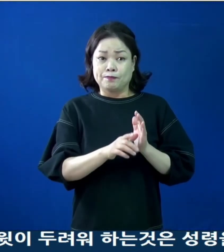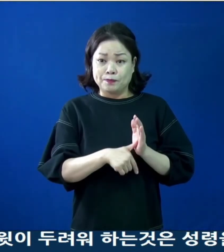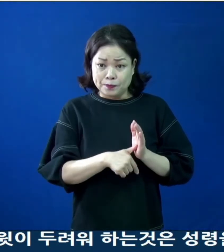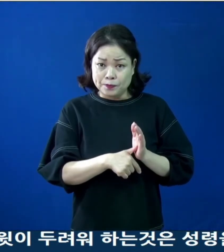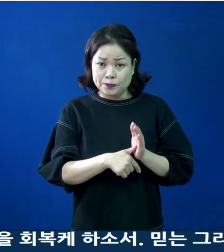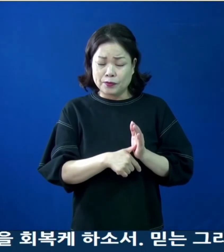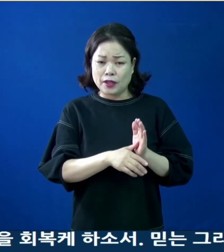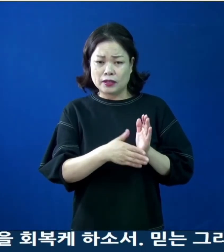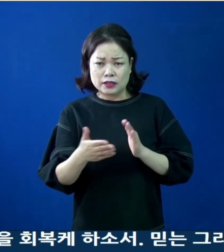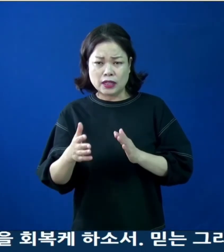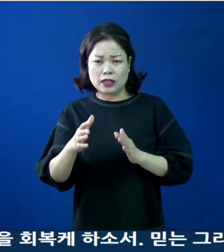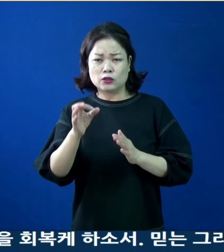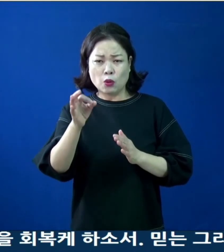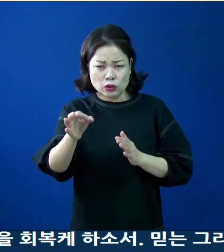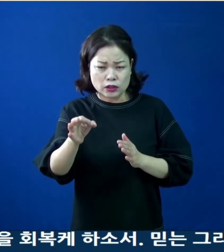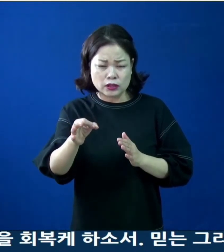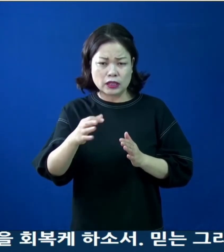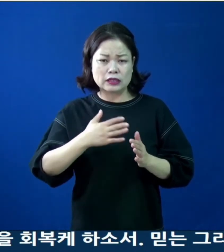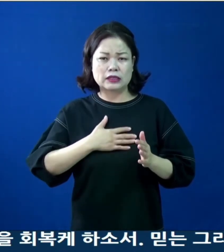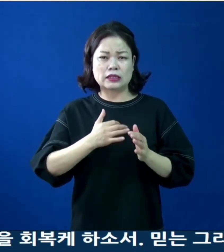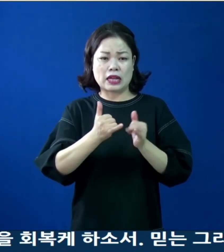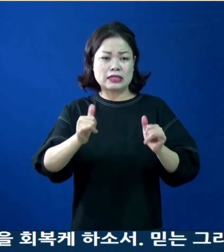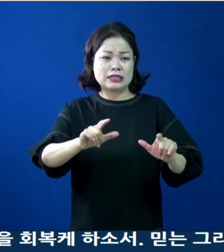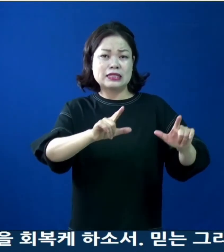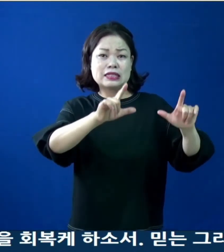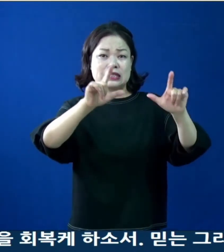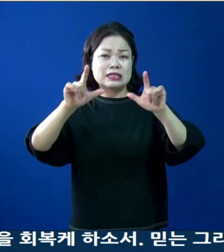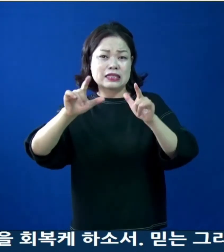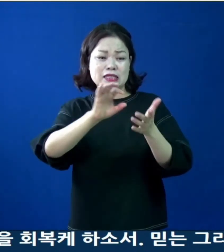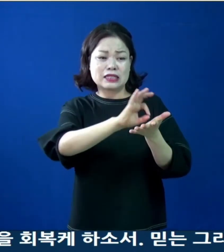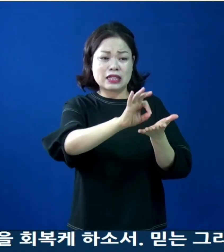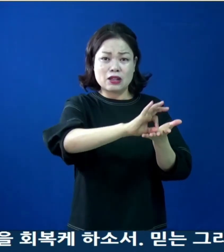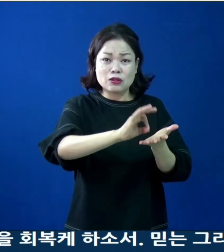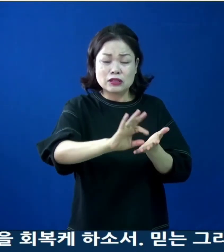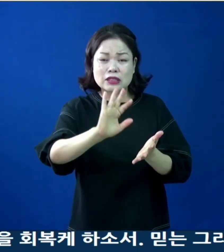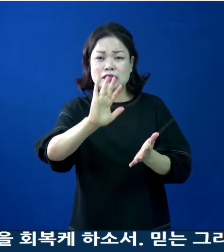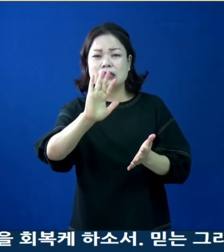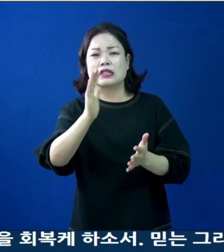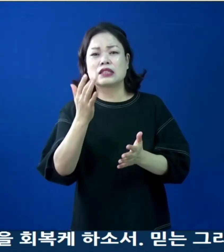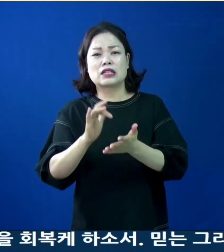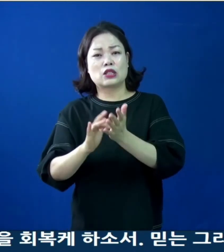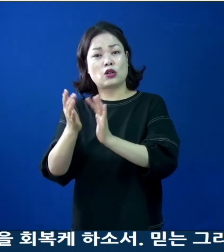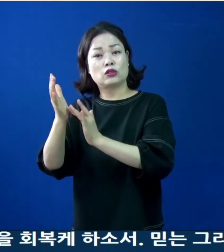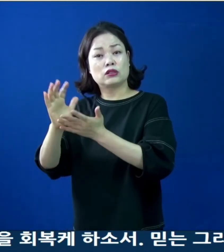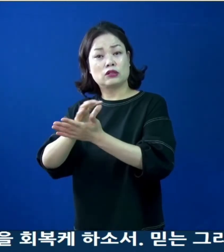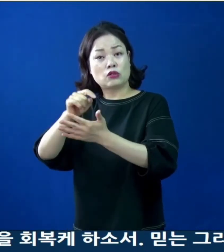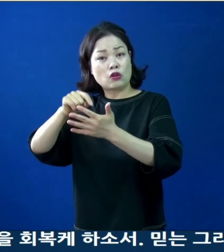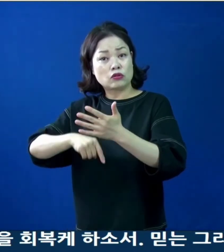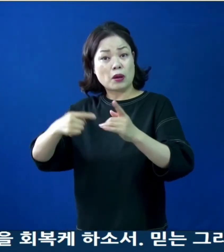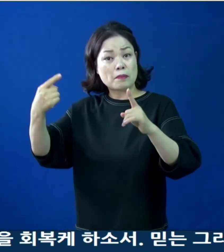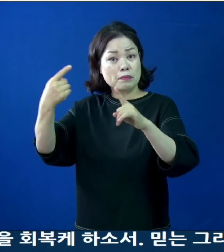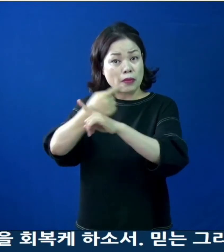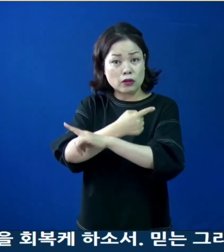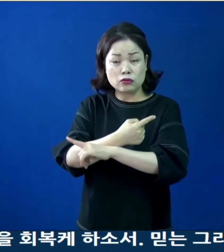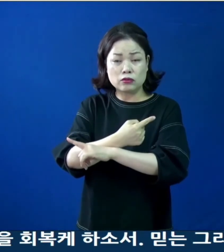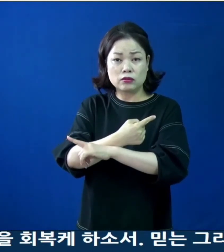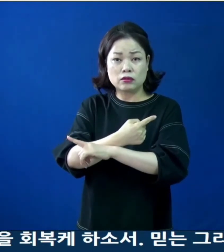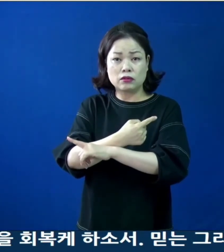돈이 들든 자기 인생의 소모라고 생각하는 것들이 되어진다 할지라도 예수 그리스도와는 바꿀 수가 없는